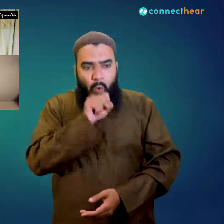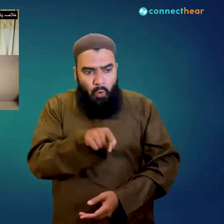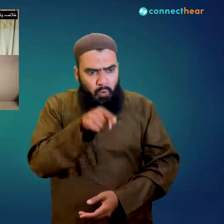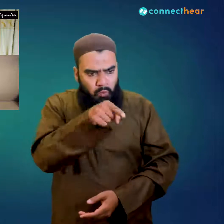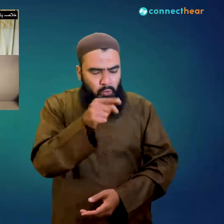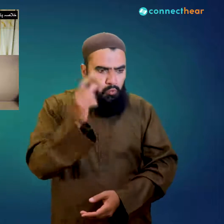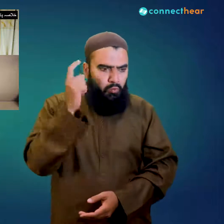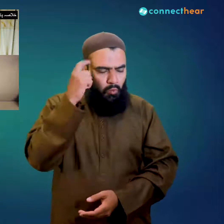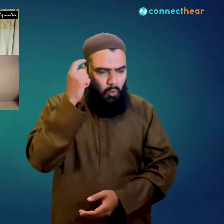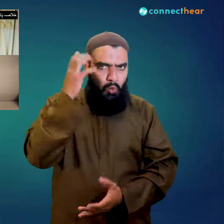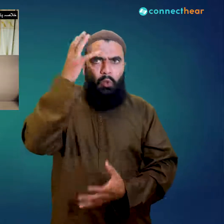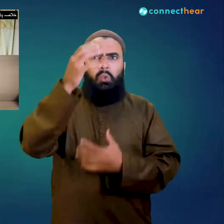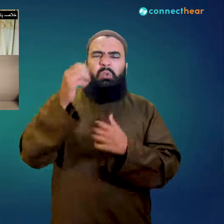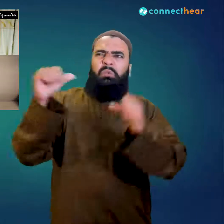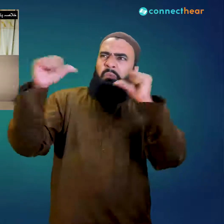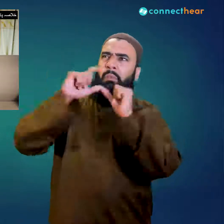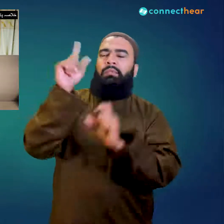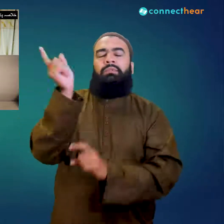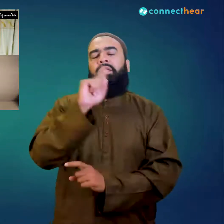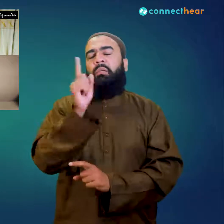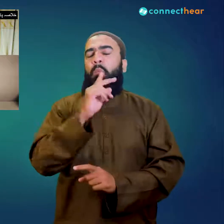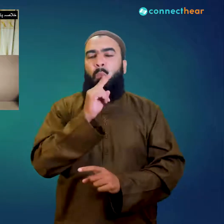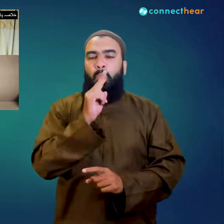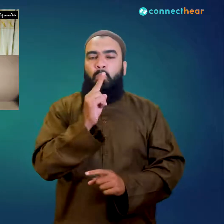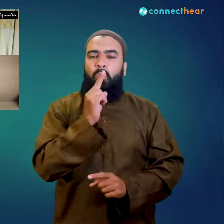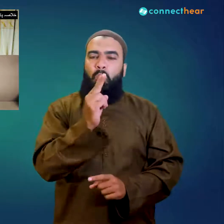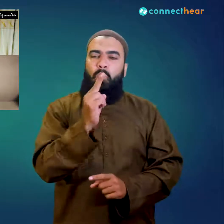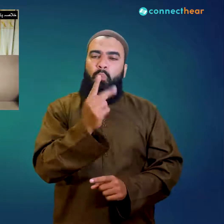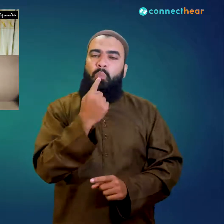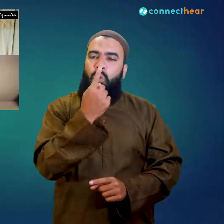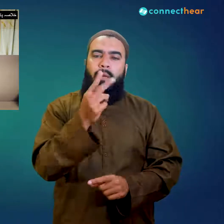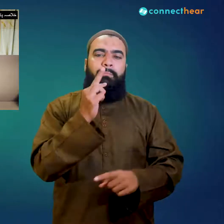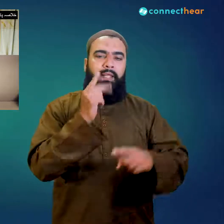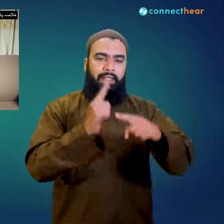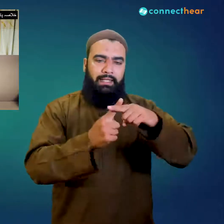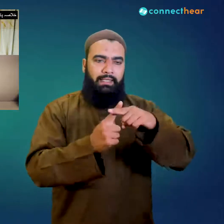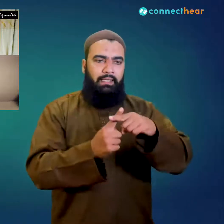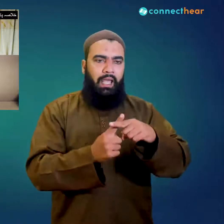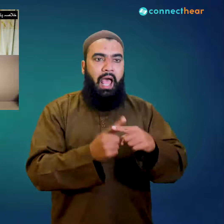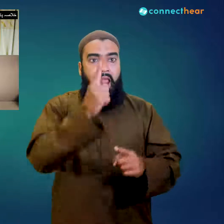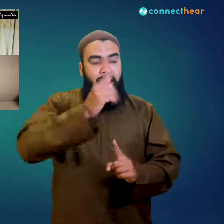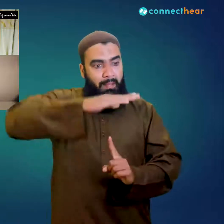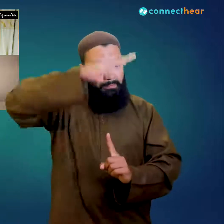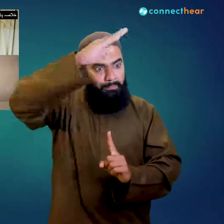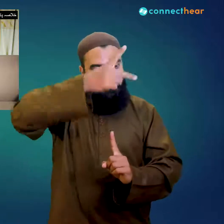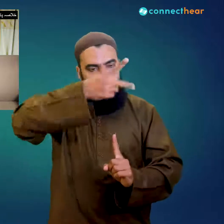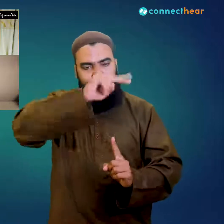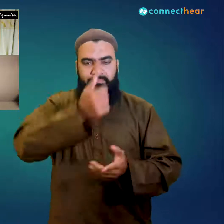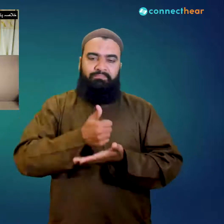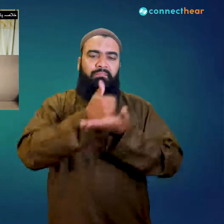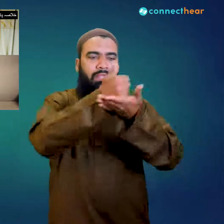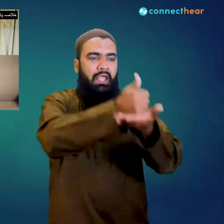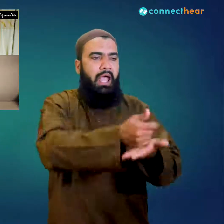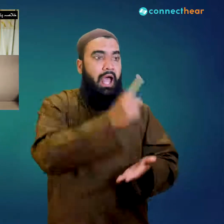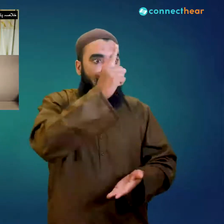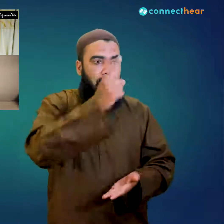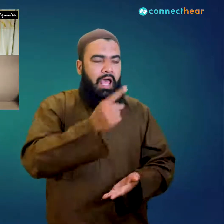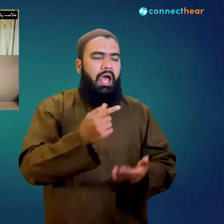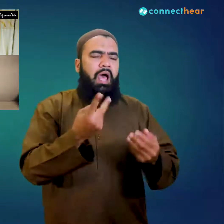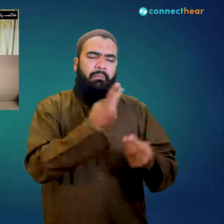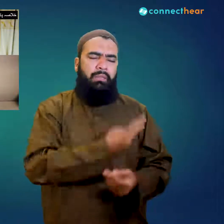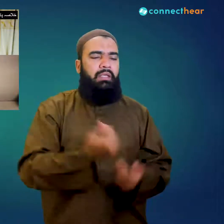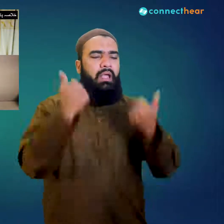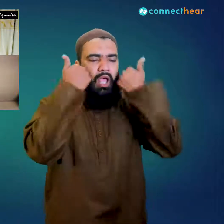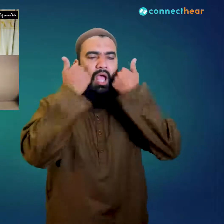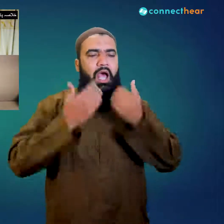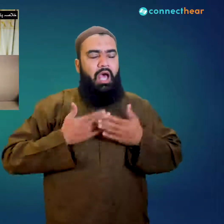ساتھ آسانی کا معاملہ کرتا ہے، مشکلات کا معاملہ نہیں کرتا۔ وما جعل علیکم فی الدین من حرج۔ دین میں کوئی ایسی